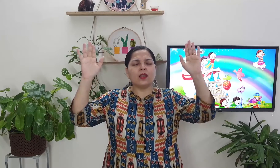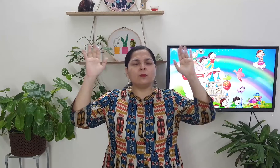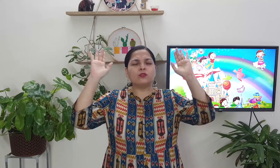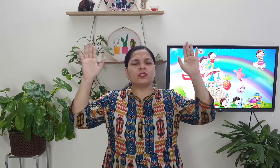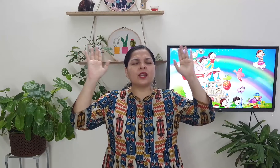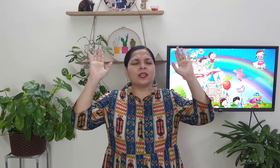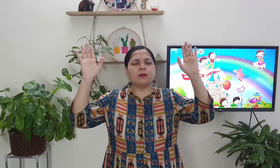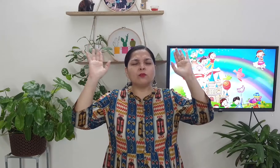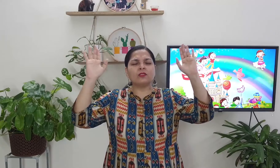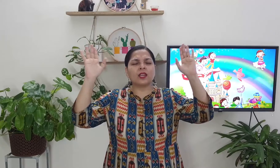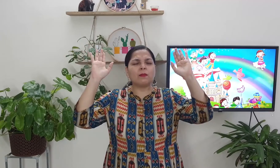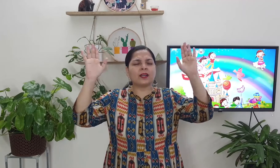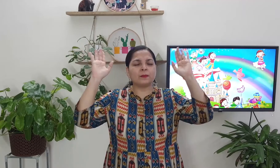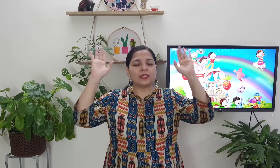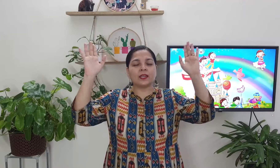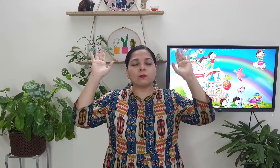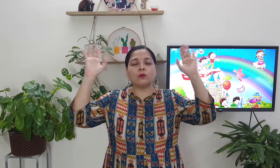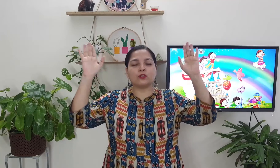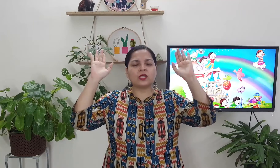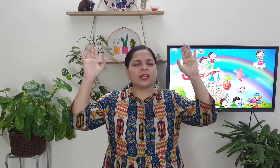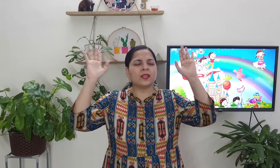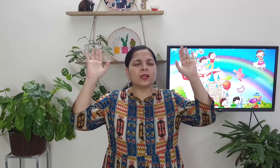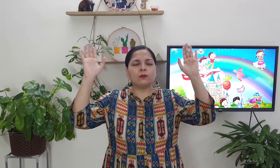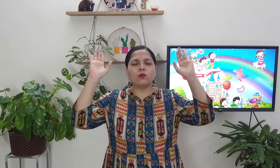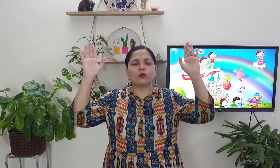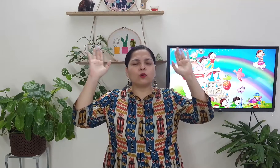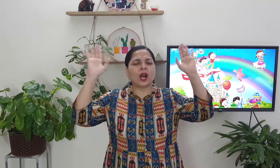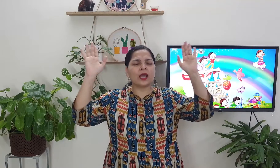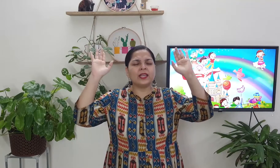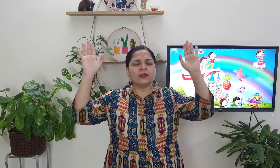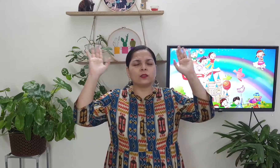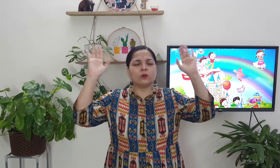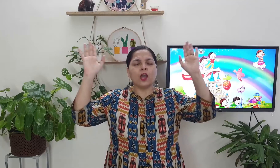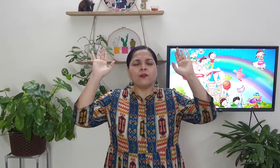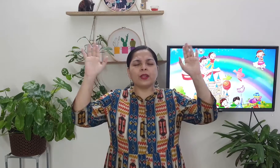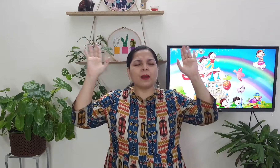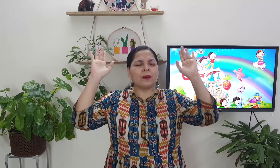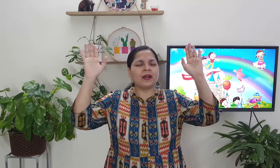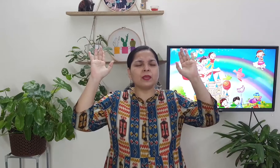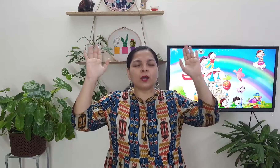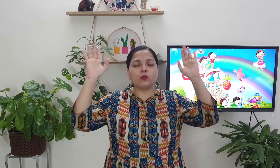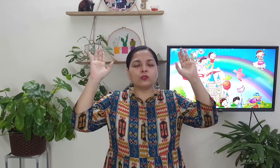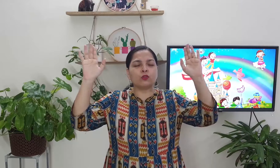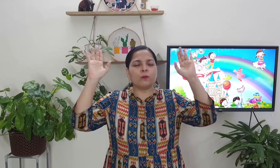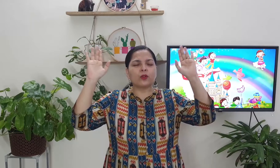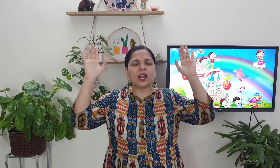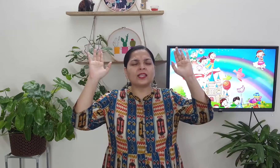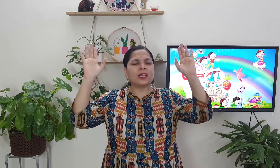லபோ சாக்கி லபோம் திரலபா கிருபத்தீர லபோ சாந்தர லபோ கிருத்தோ ஆ ஈத்ரதோ ரே பாபா கி பாதோஸ்கோ பிரகாத